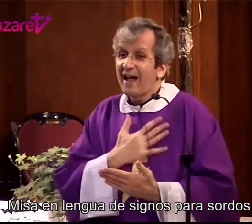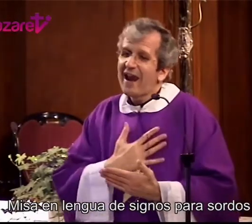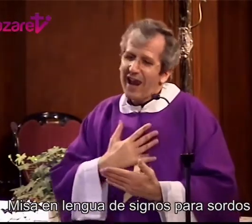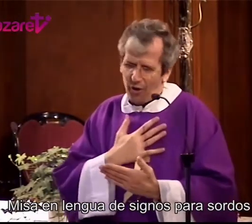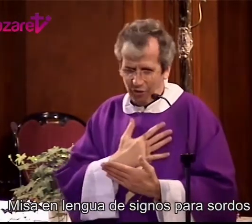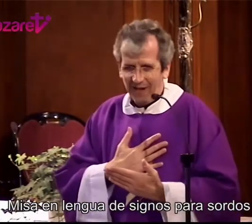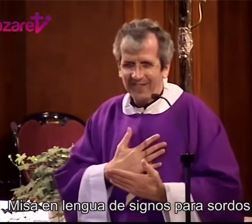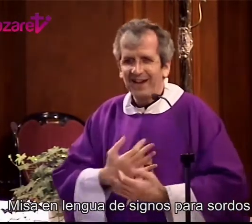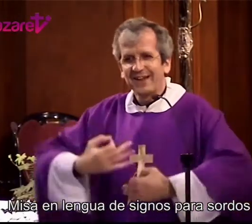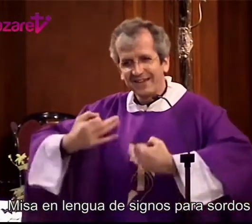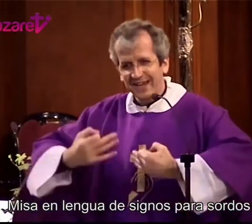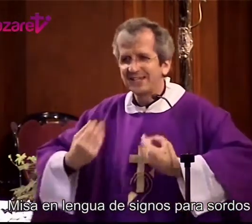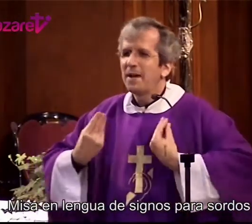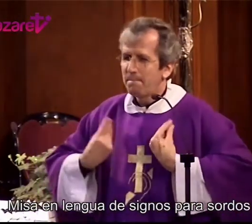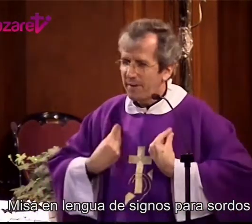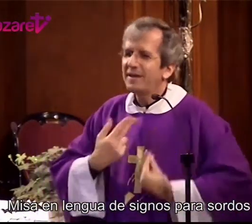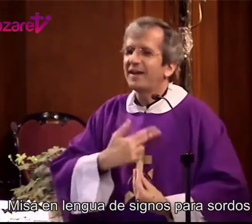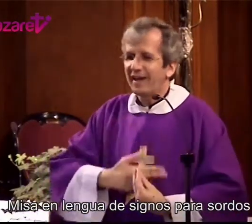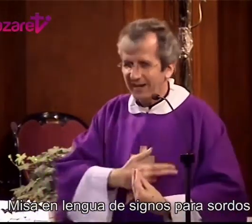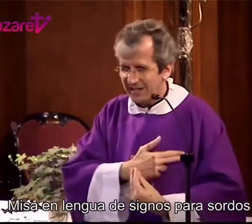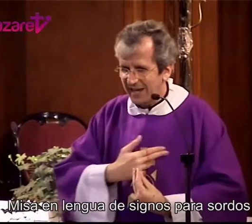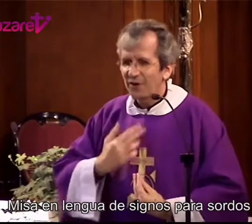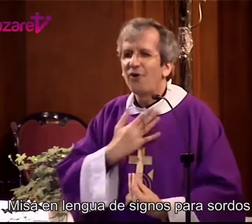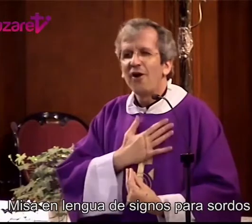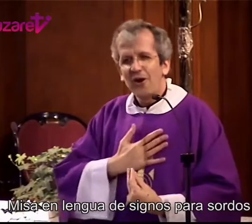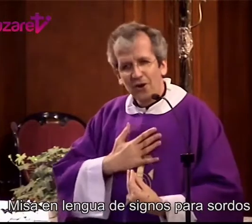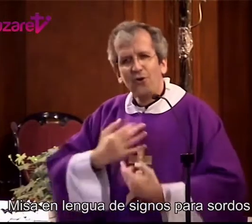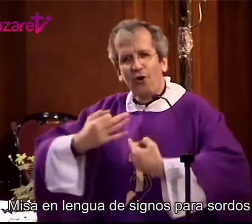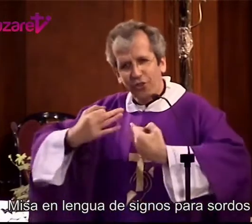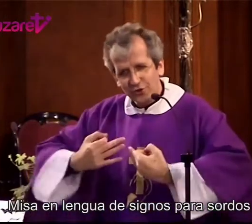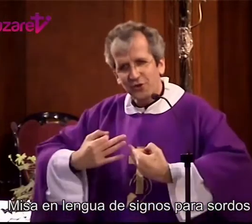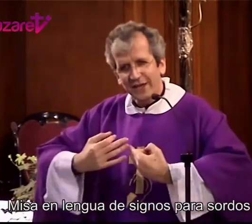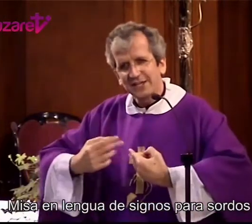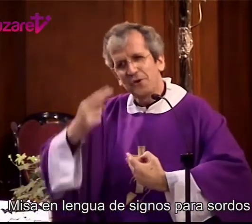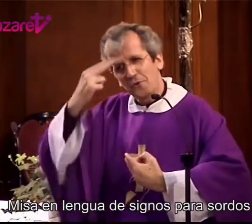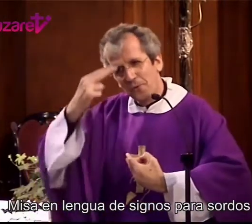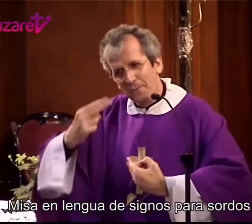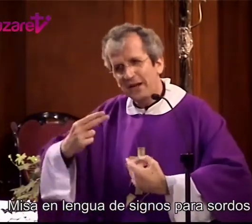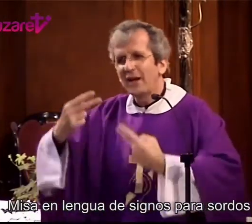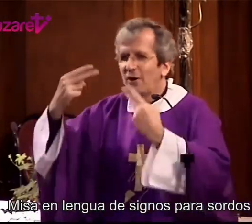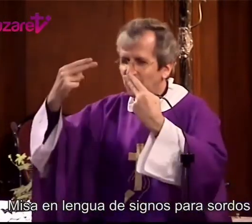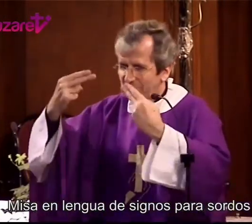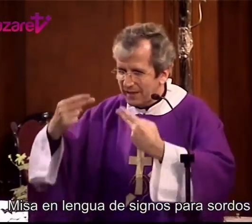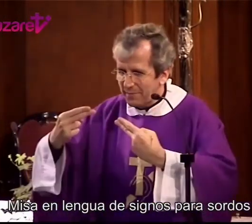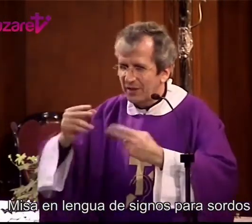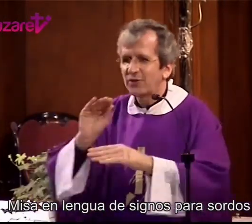la gozada que es vivir en cristiano, lo gozoso que es cumplir los mandamientos,